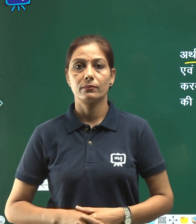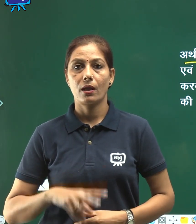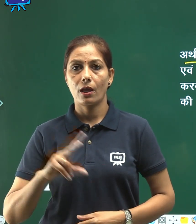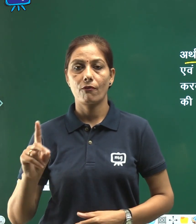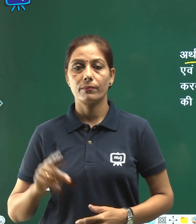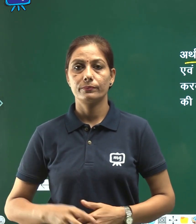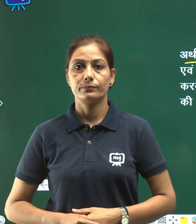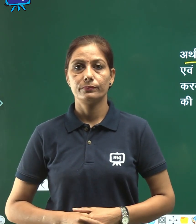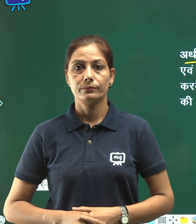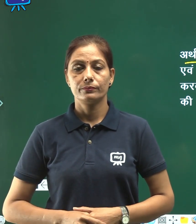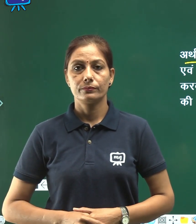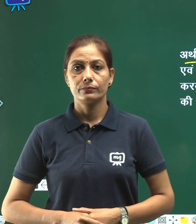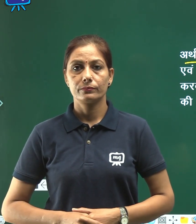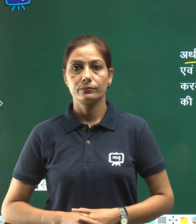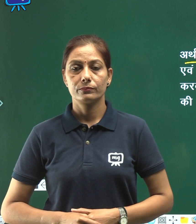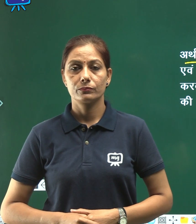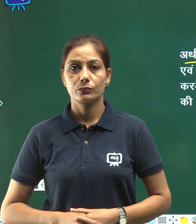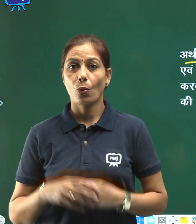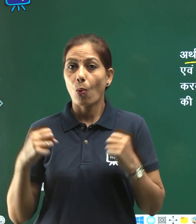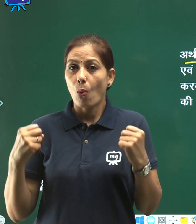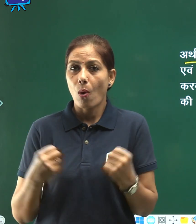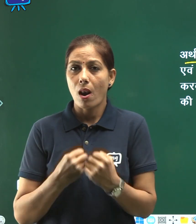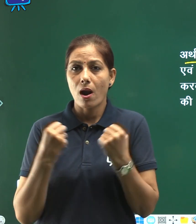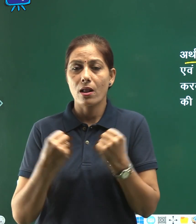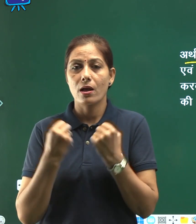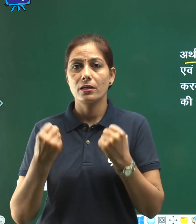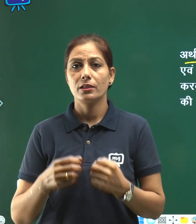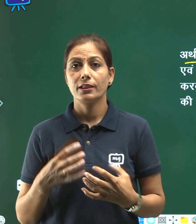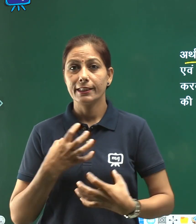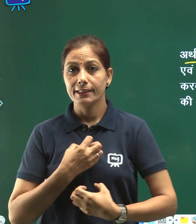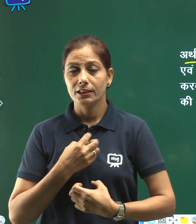एवं अलगाव बोध को